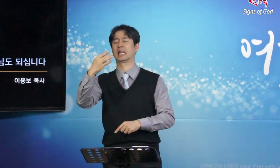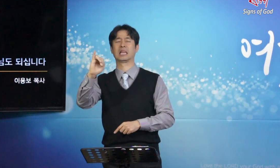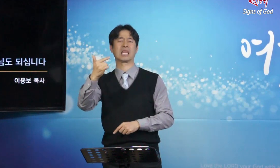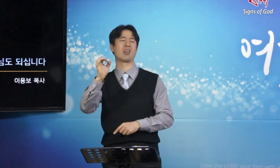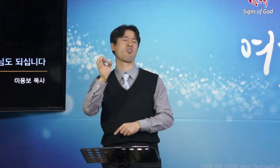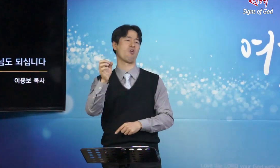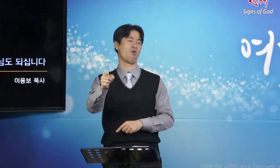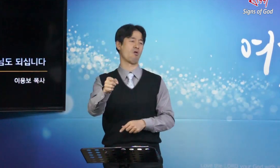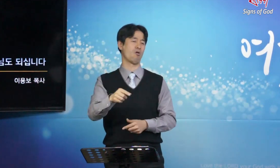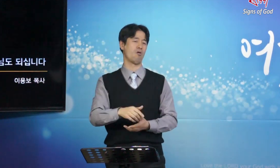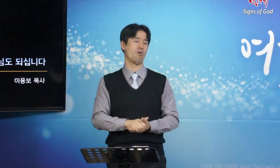사용했습니다.